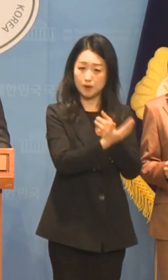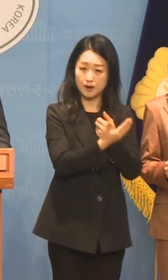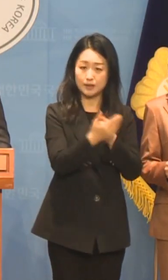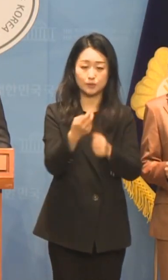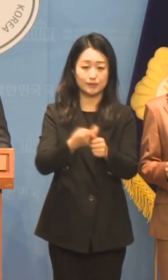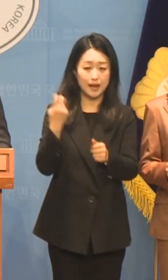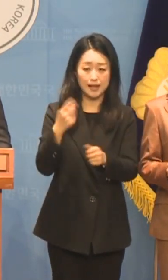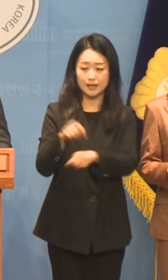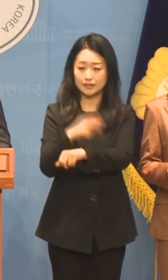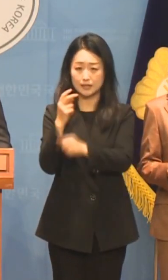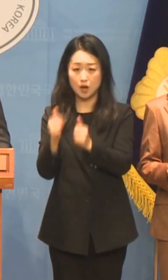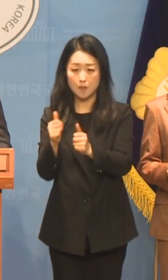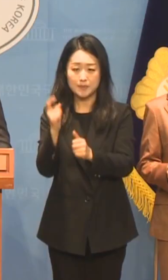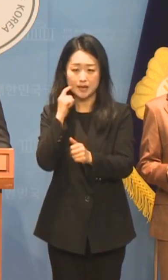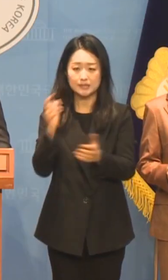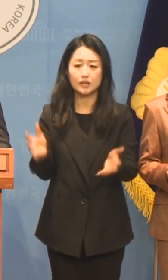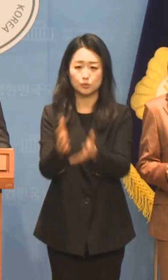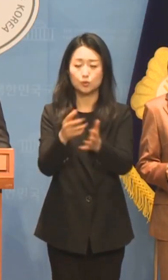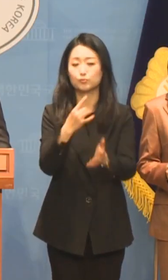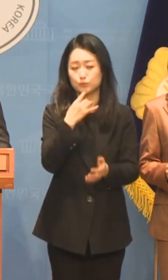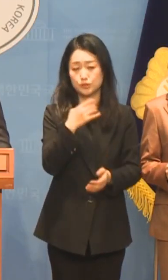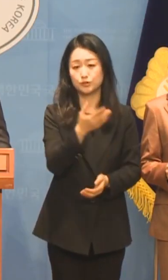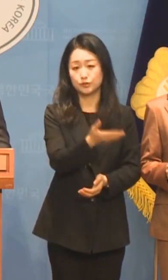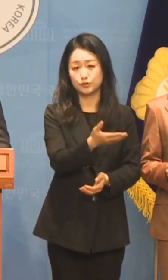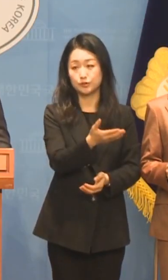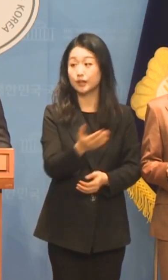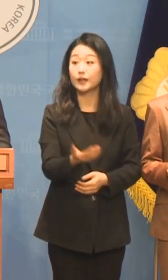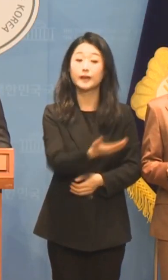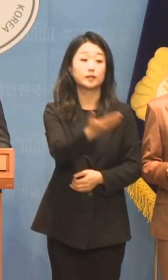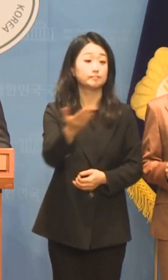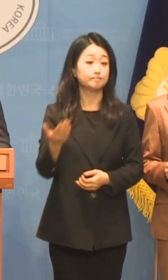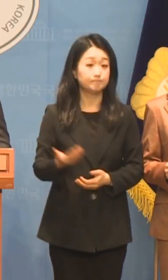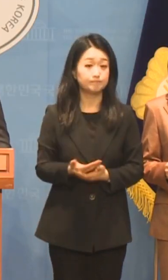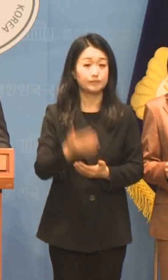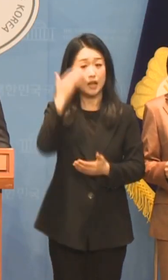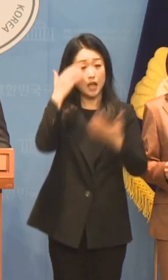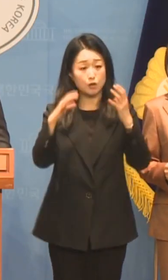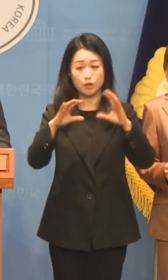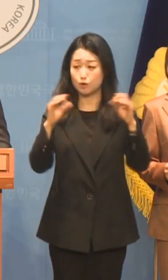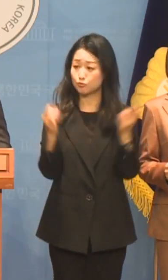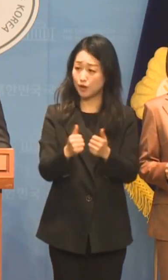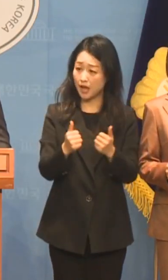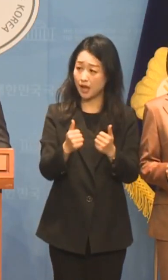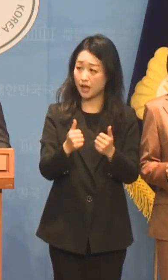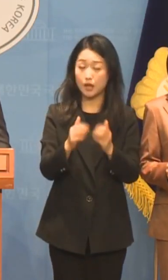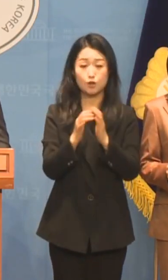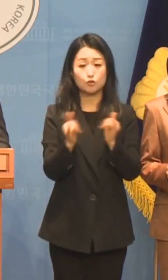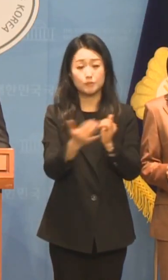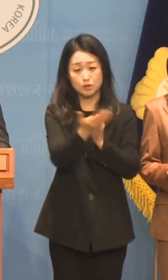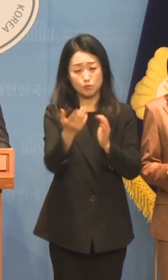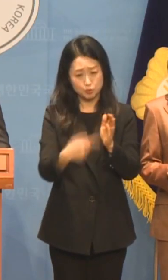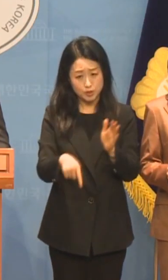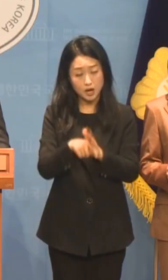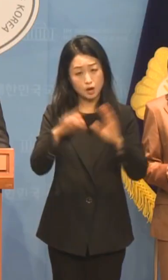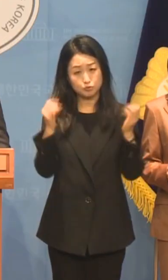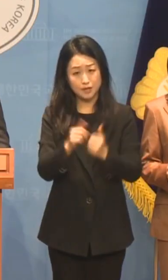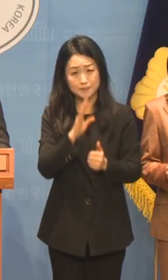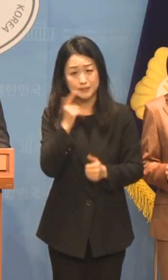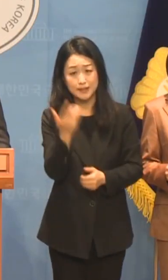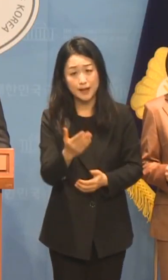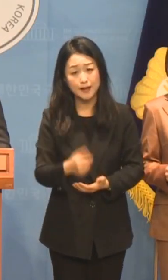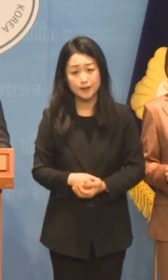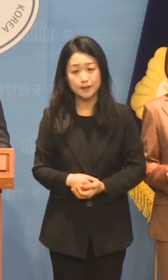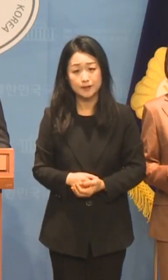탄핵, 특검, 거짓 선동뿐이었습니다. 여러분, 이게 대한민국 국회 국민을 위한 국회